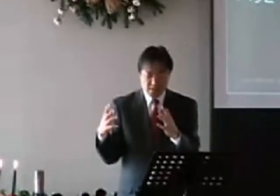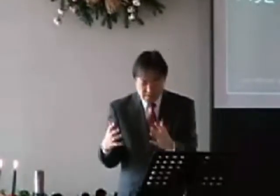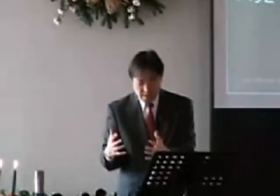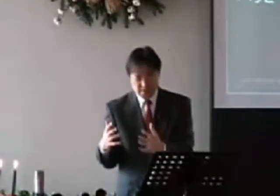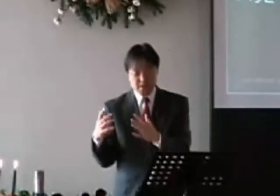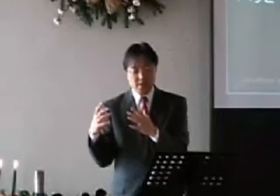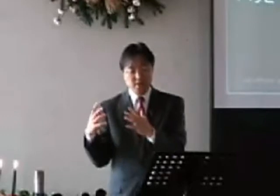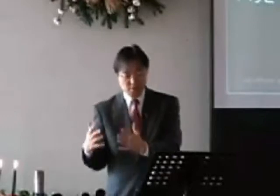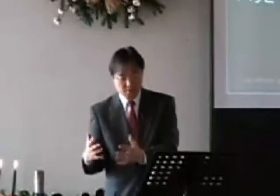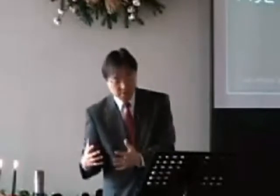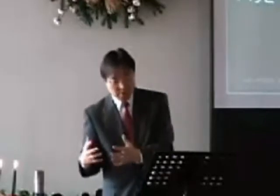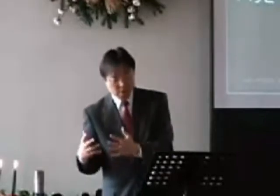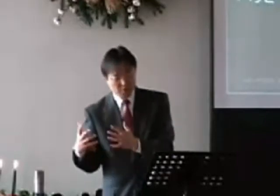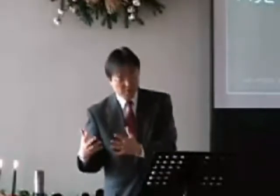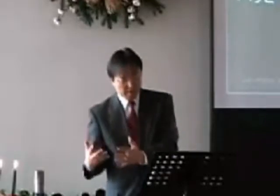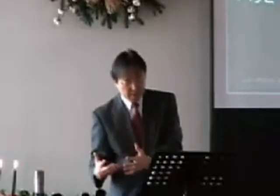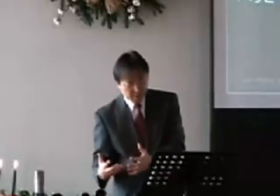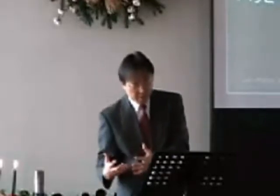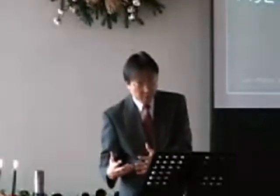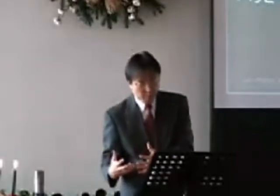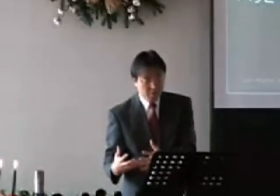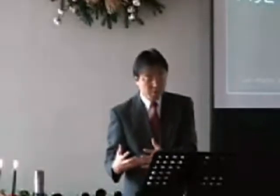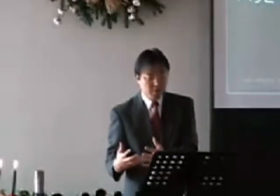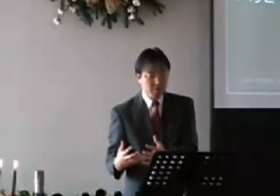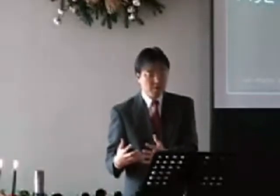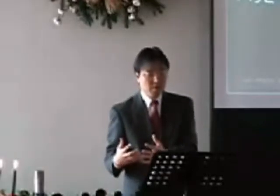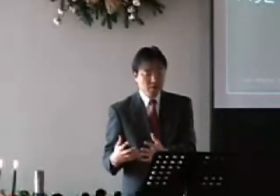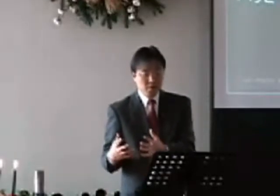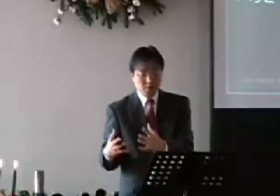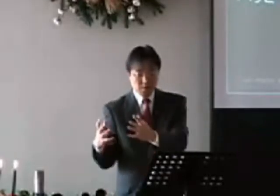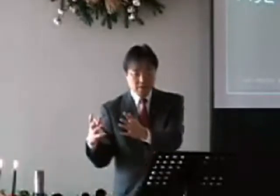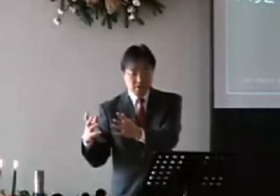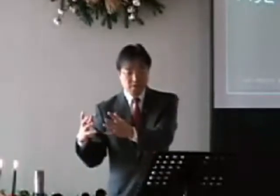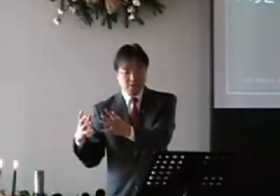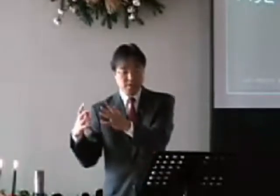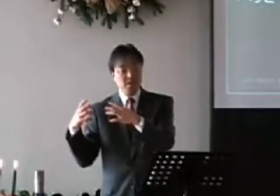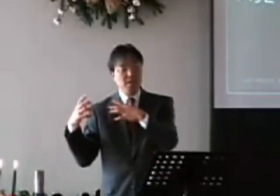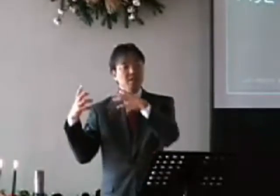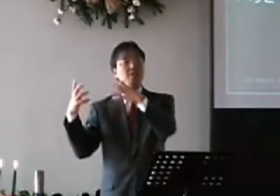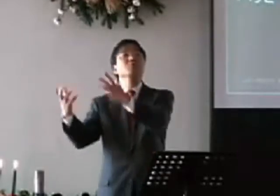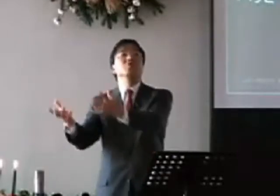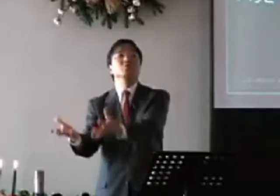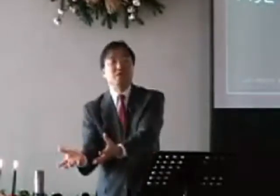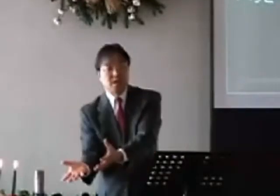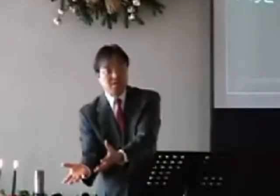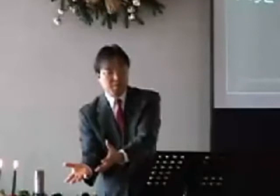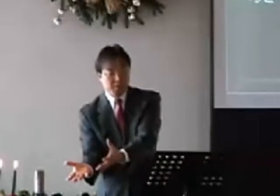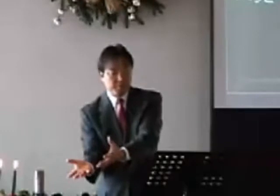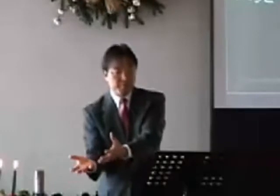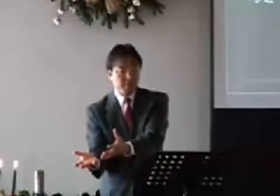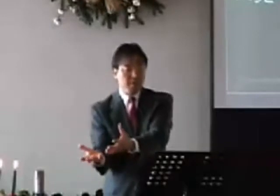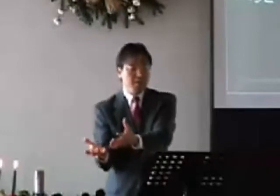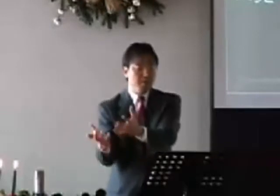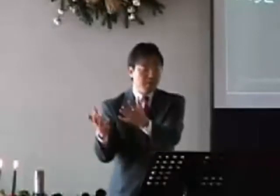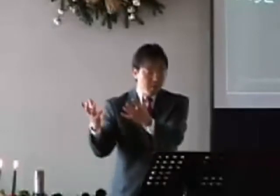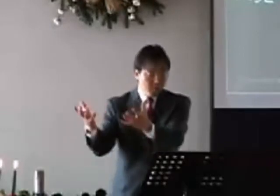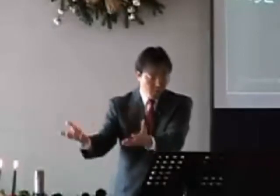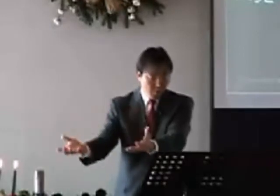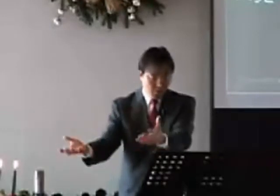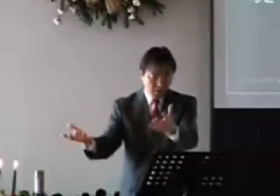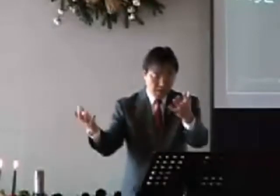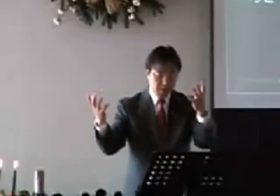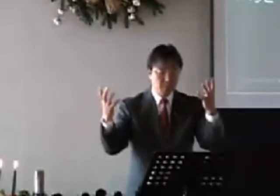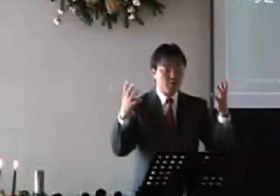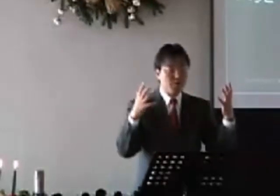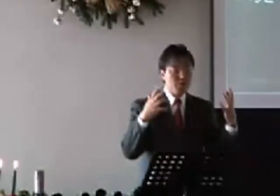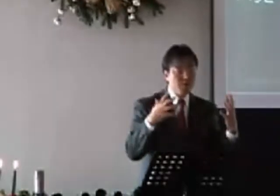者の人が劇をしてくださいましたけれども、罪を犯して神様から離れて そして辛くて苦しくて孤独で